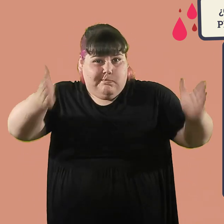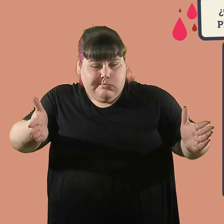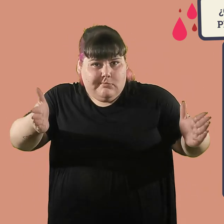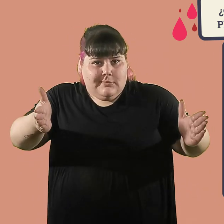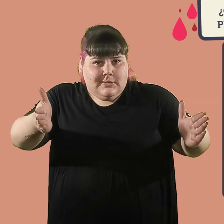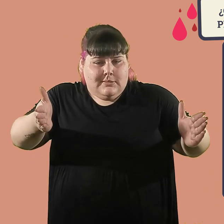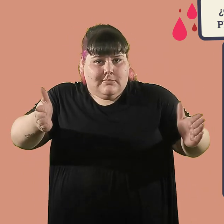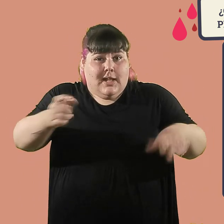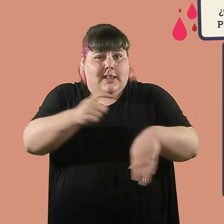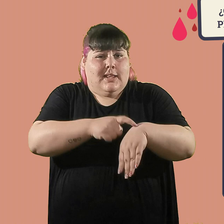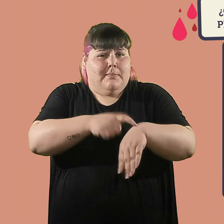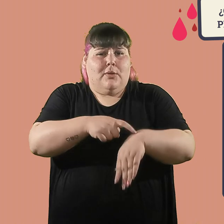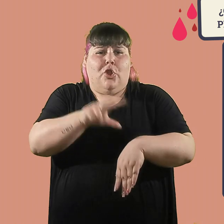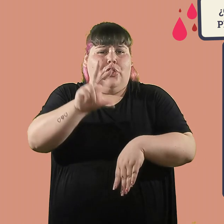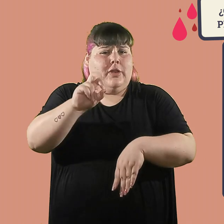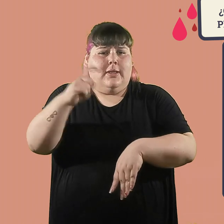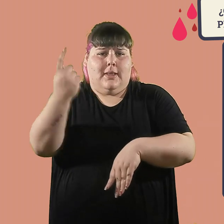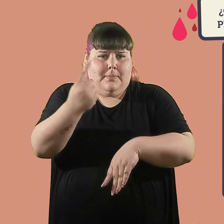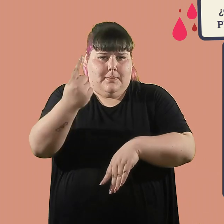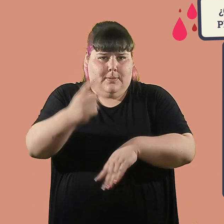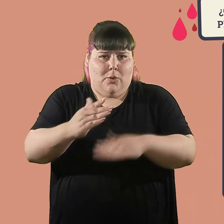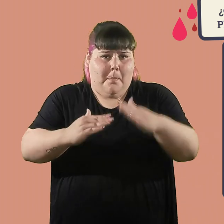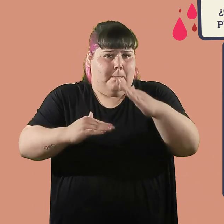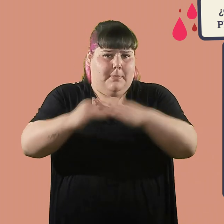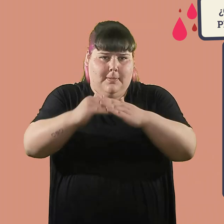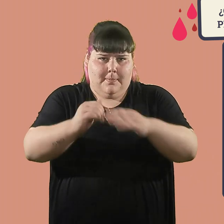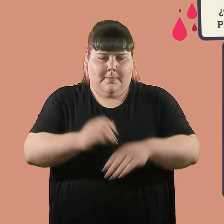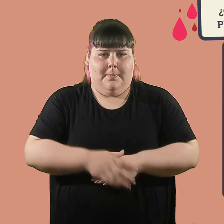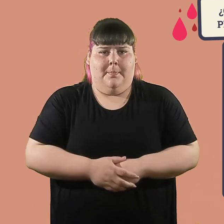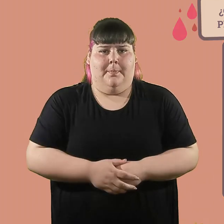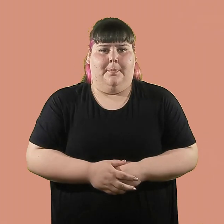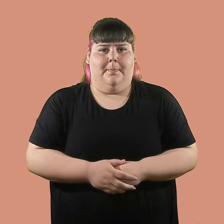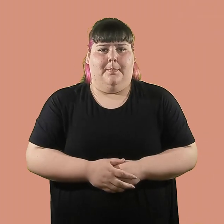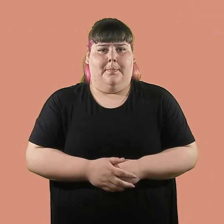reposo, no dura más de 30 minutos.